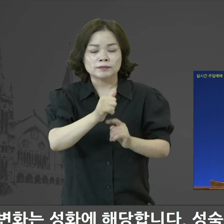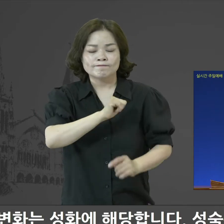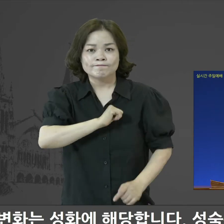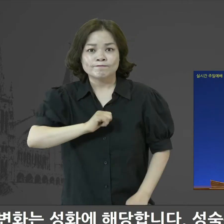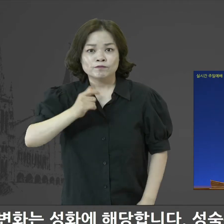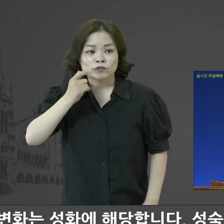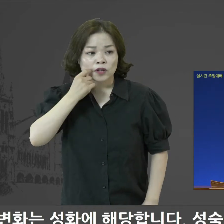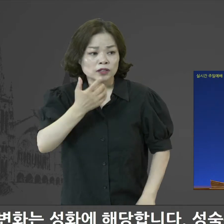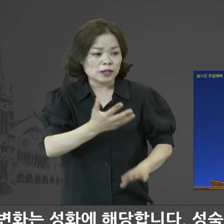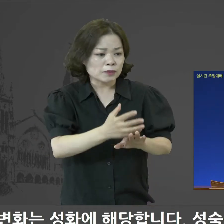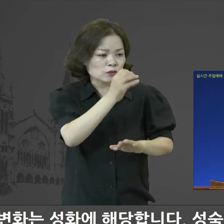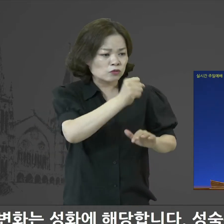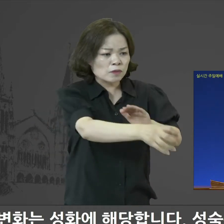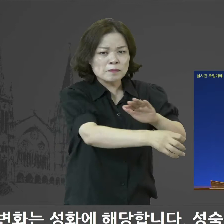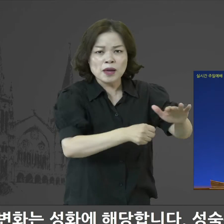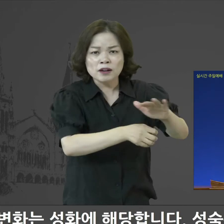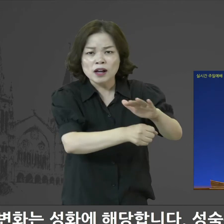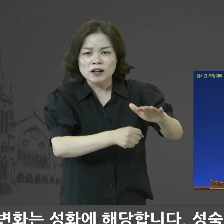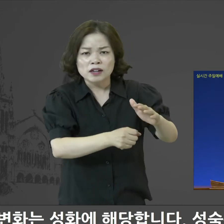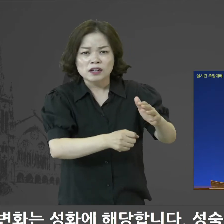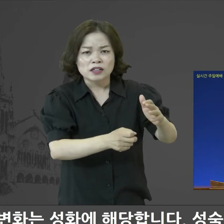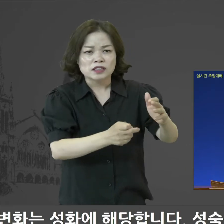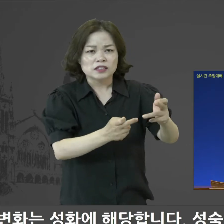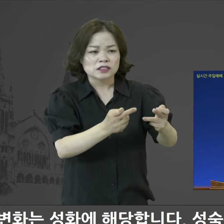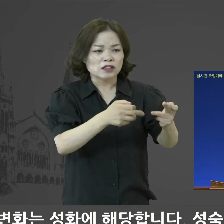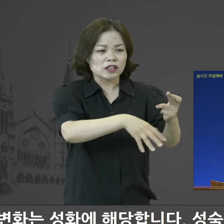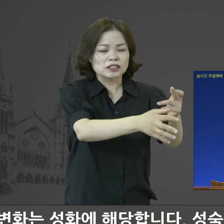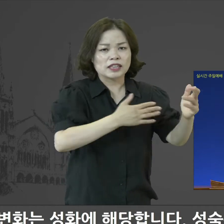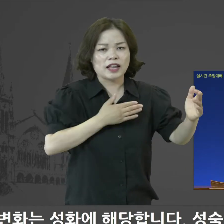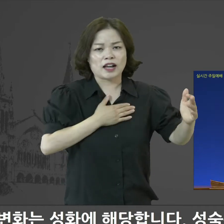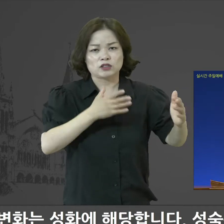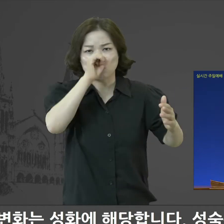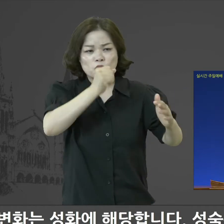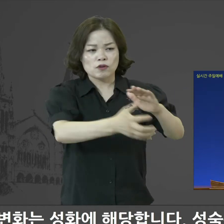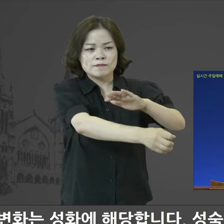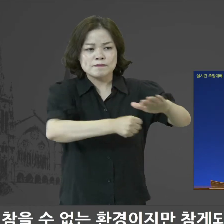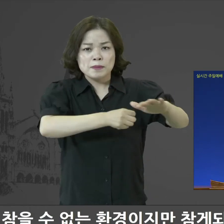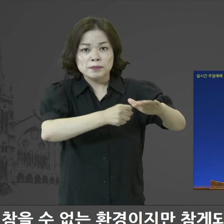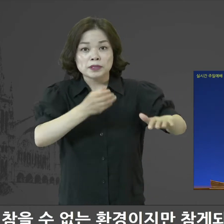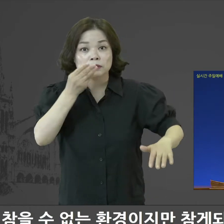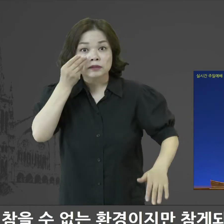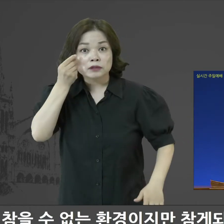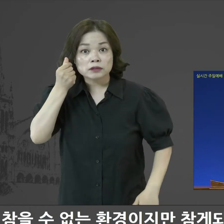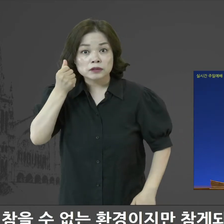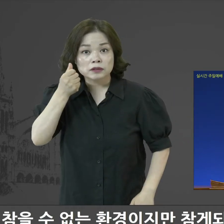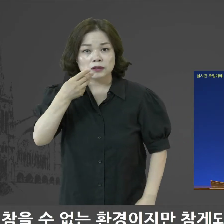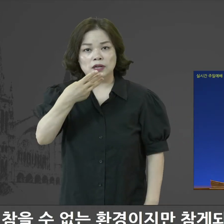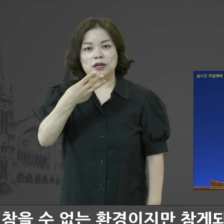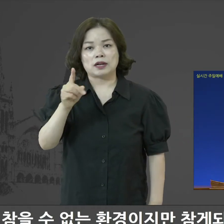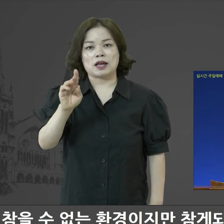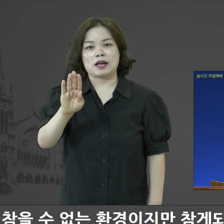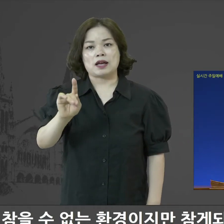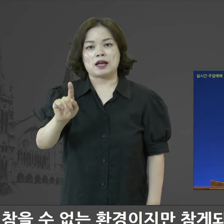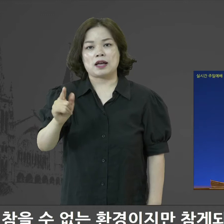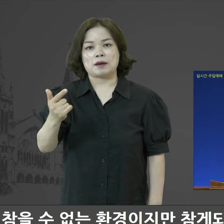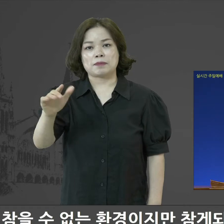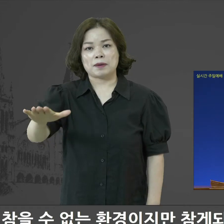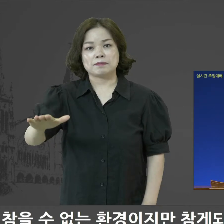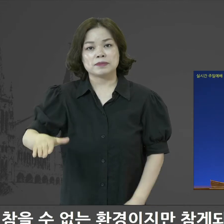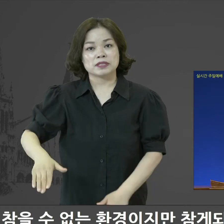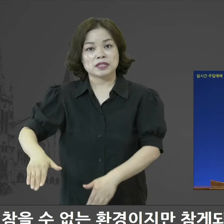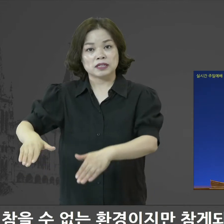못하고 남의 좋은 거 빼앗고 형에게 가려는 거, 자기가 취하는 일에 능숙했지만 라반 밑에서